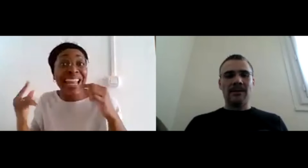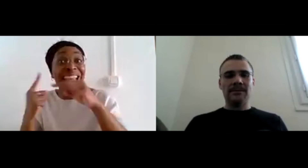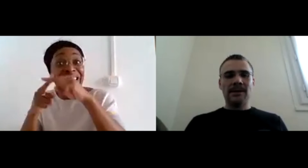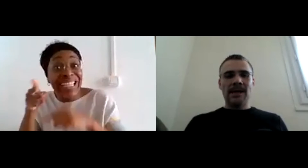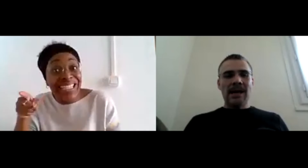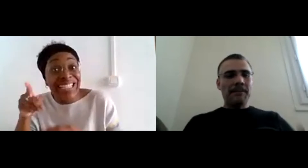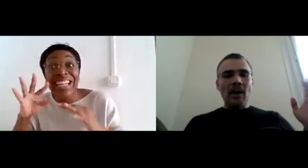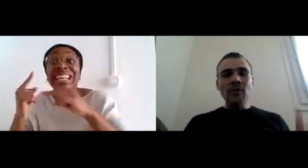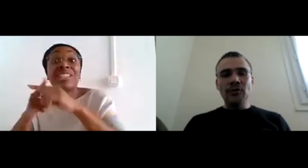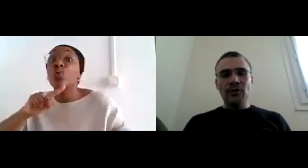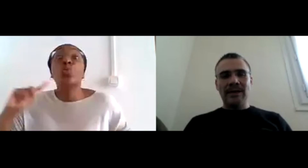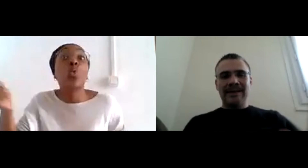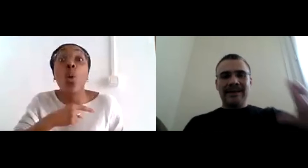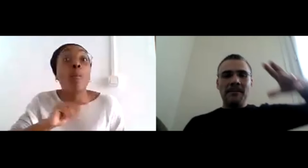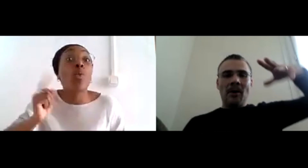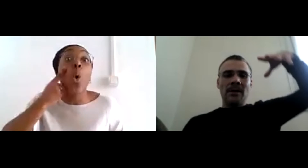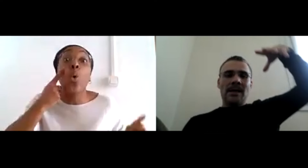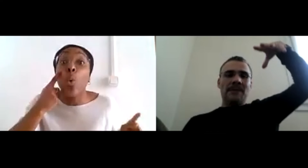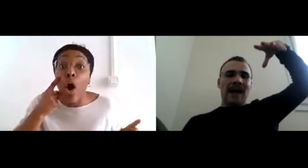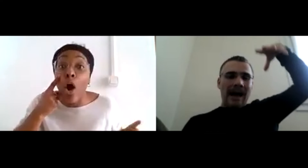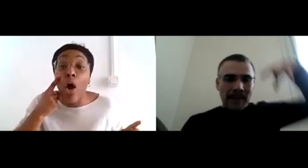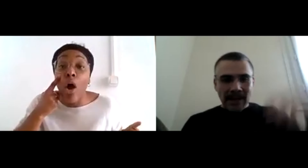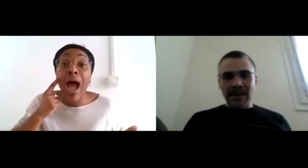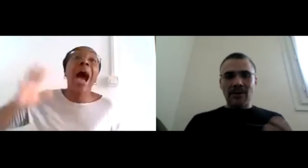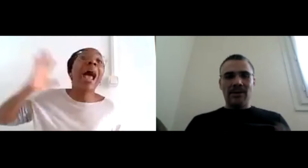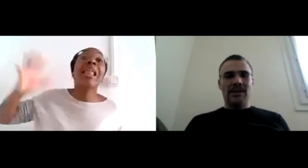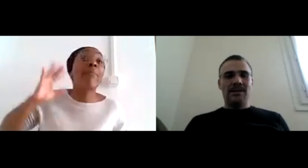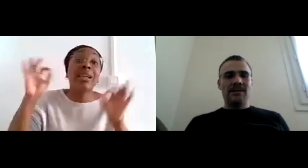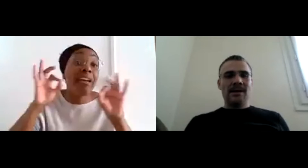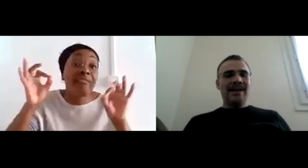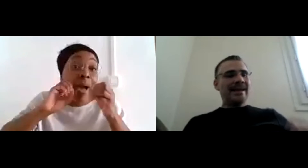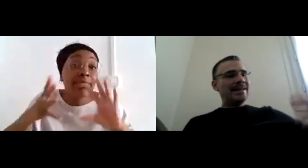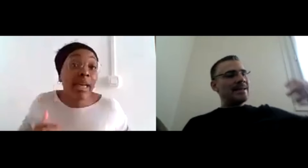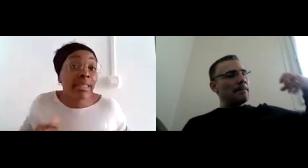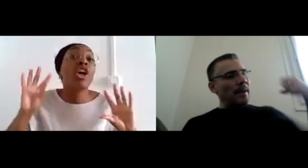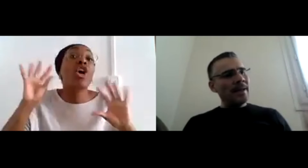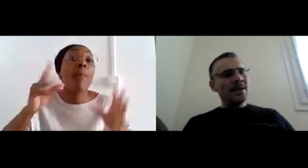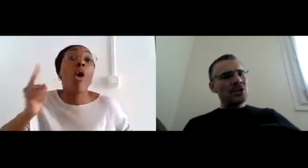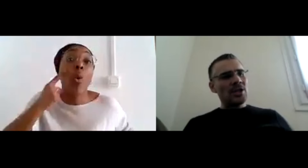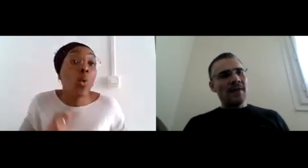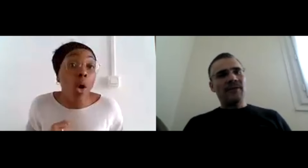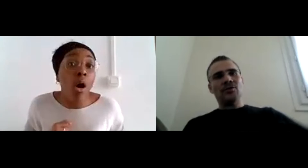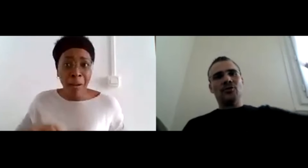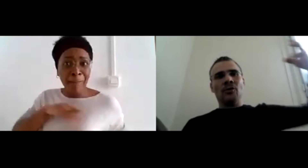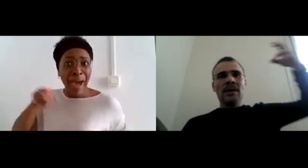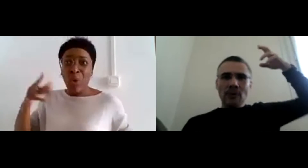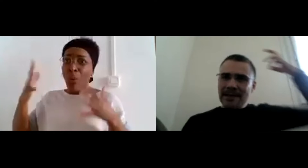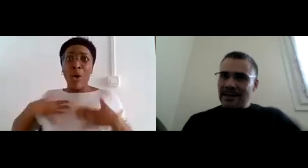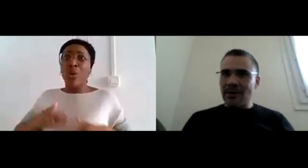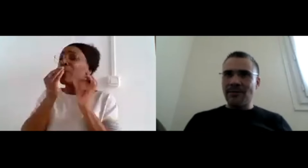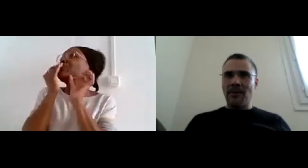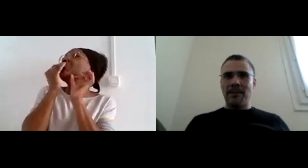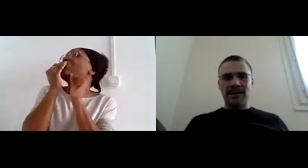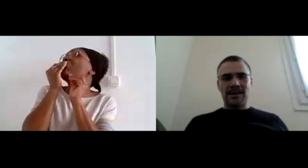méditerranéen. La parole de Dieu était tellement imprégnée dans l'église. Les chrétiens priaient, cherchaient la face de Dieu, se